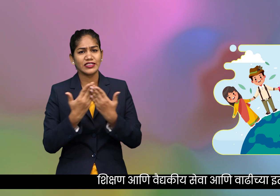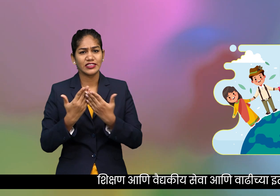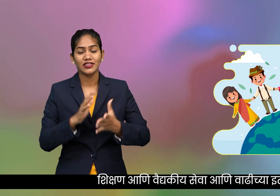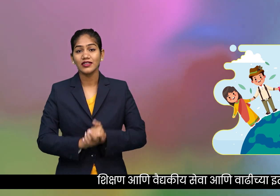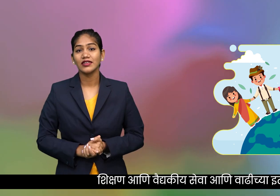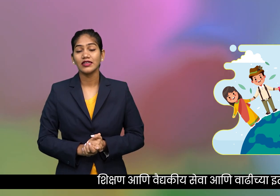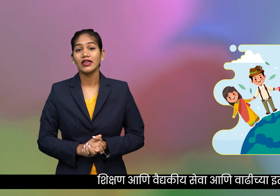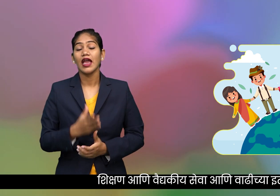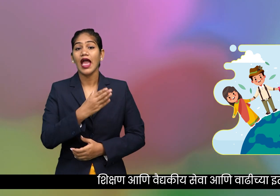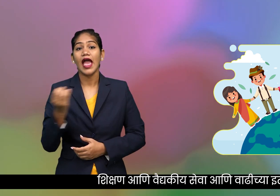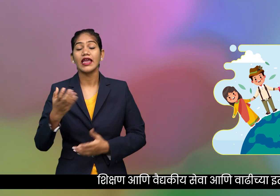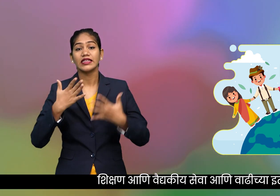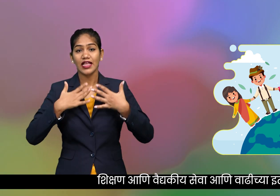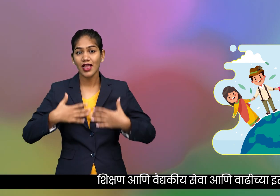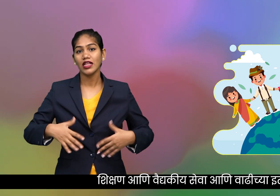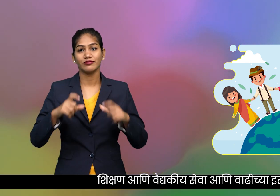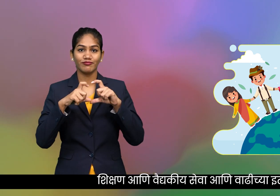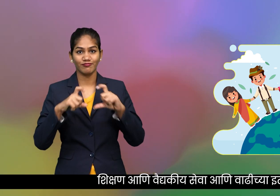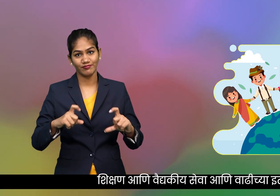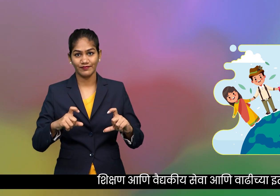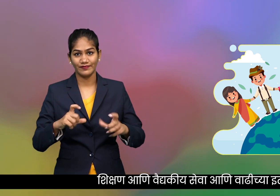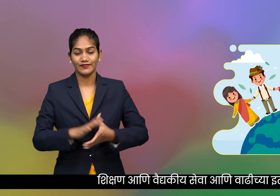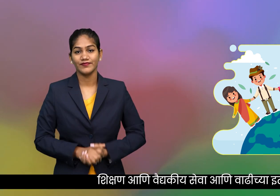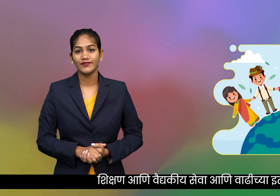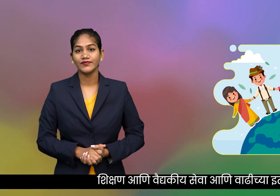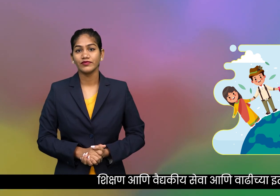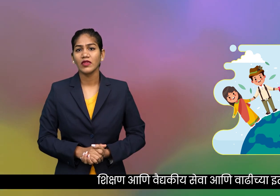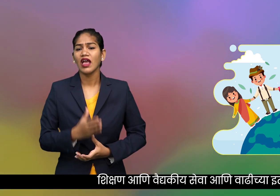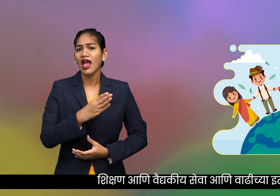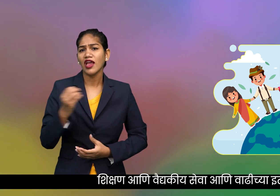शिक्षण आणि वैद्यकीय सेवा आणि वाढीच्या इतर सर्व संधी.